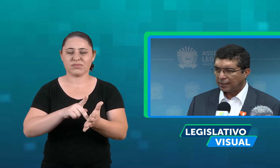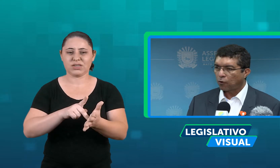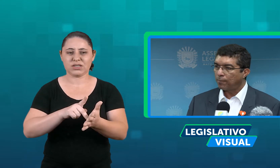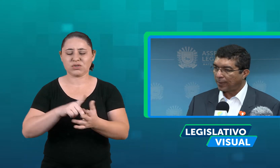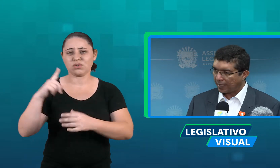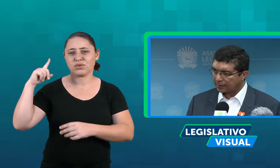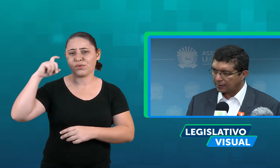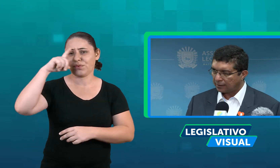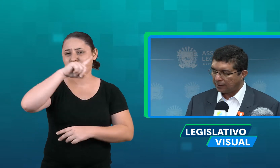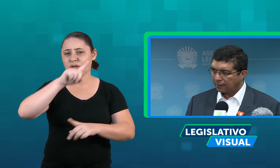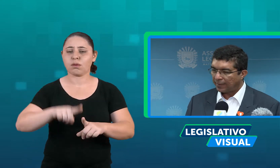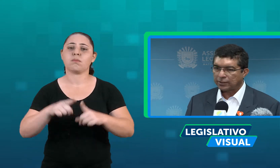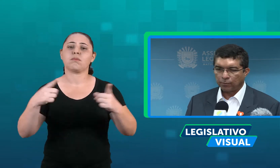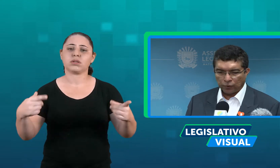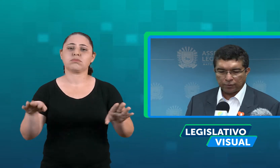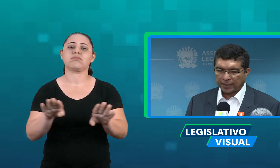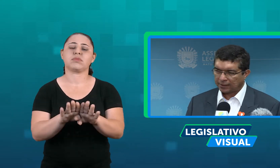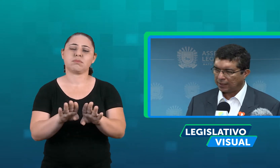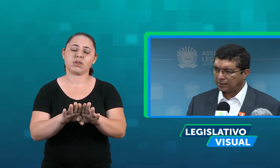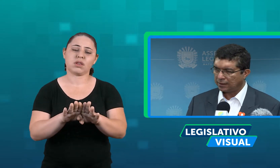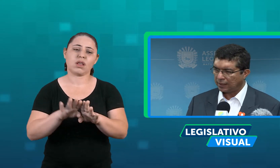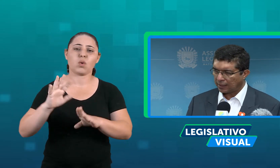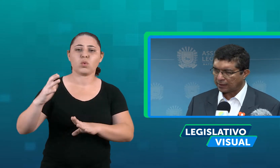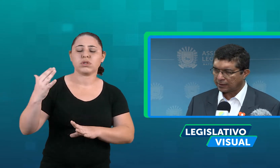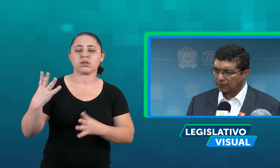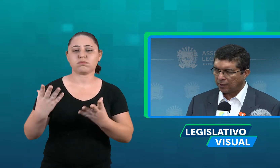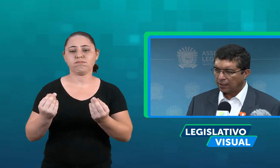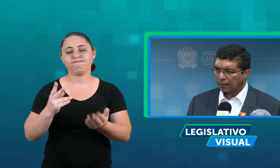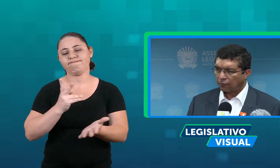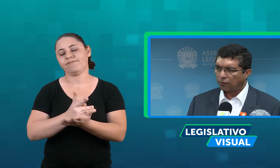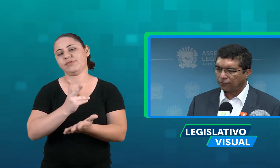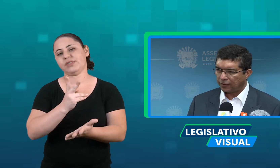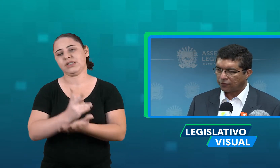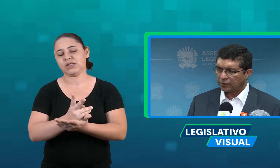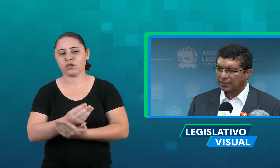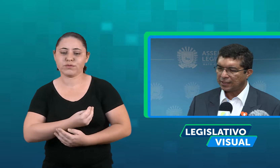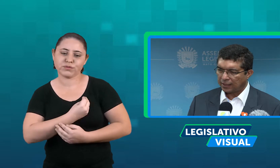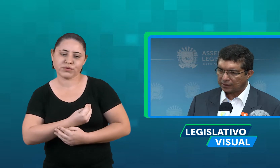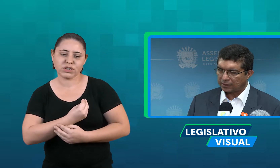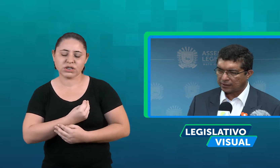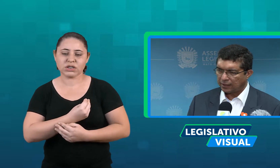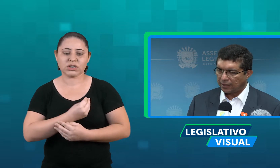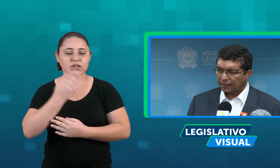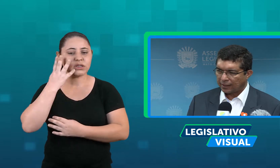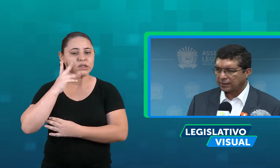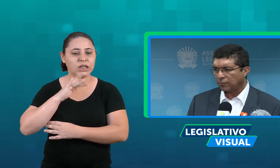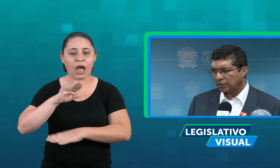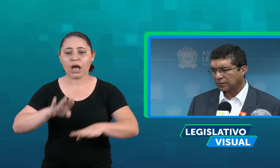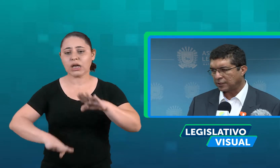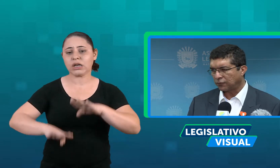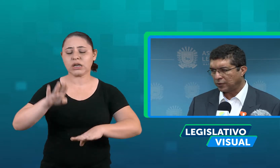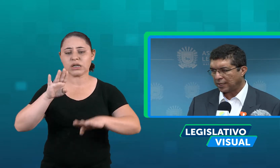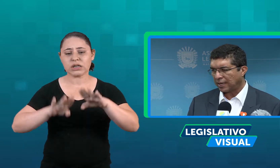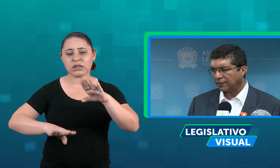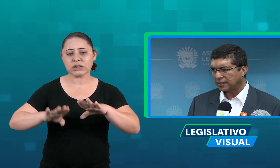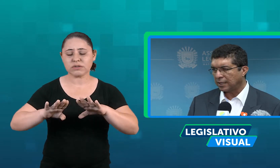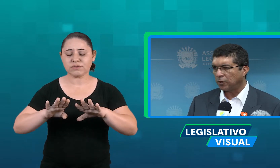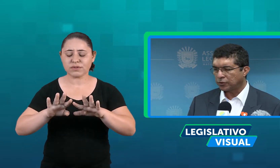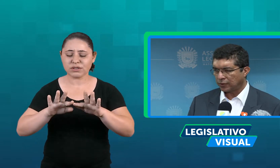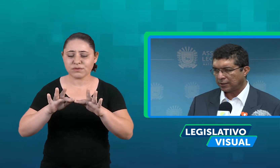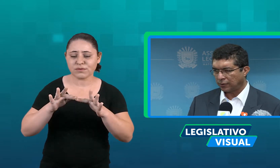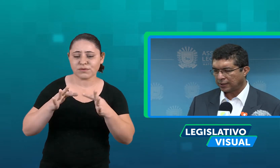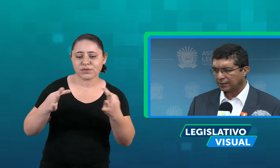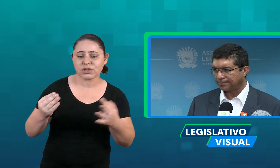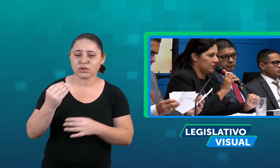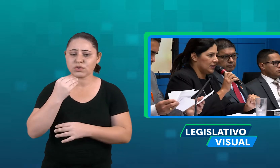bastante complexa, mas muito presente em relação ao convívio de crianças que estão muitas vezes vulneráveis na